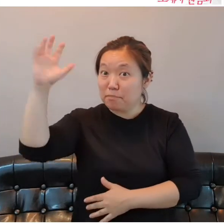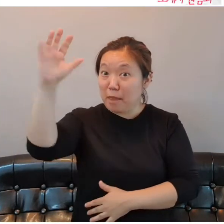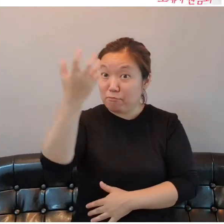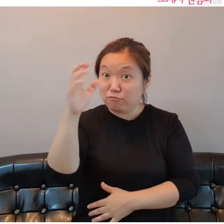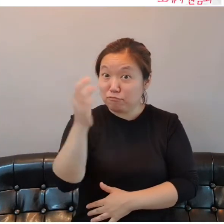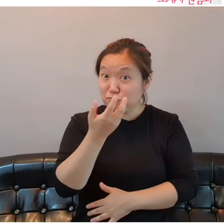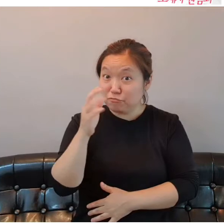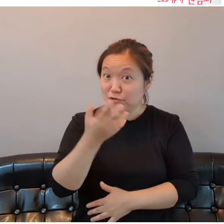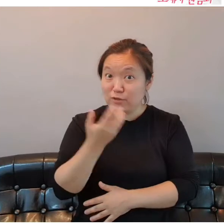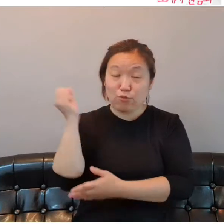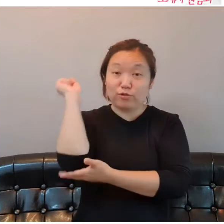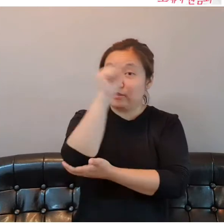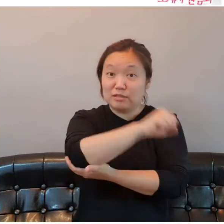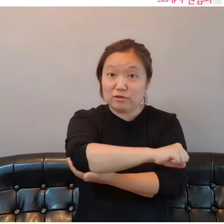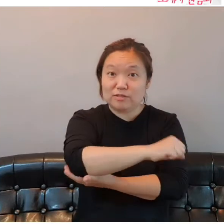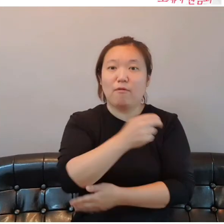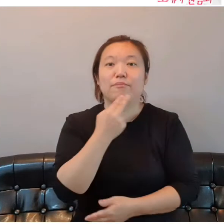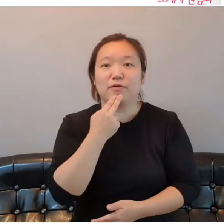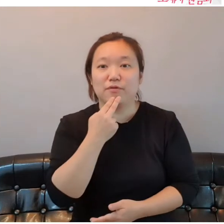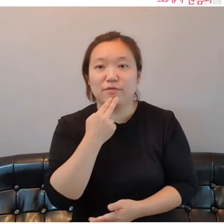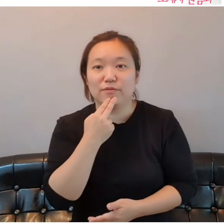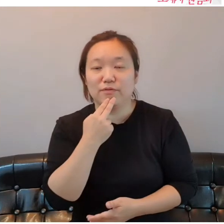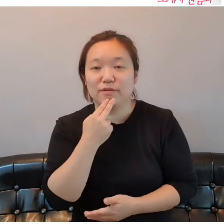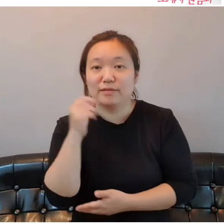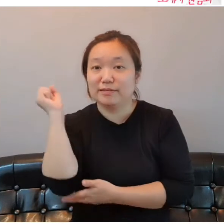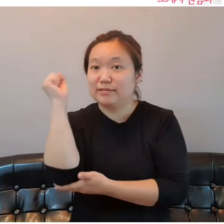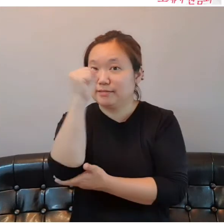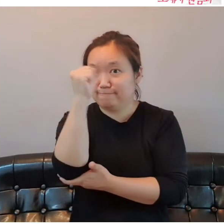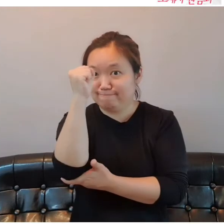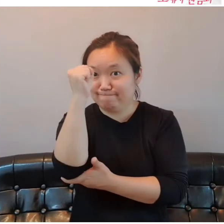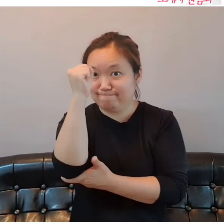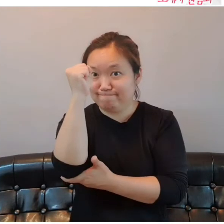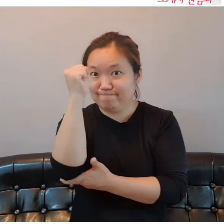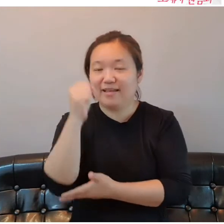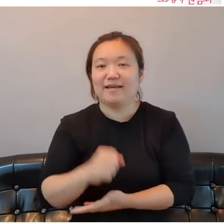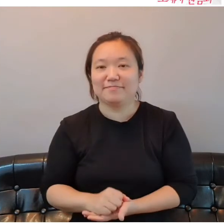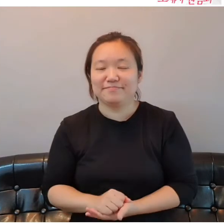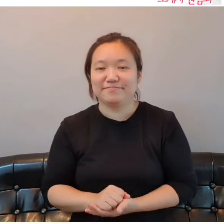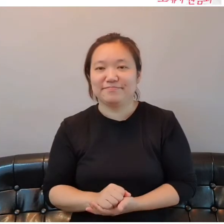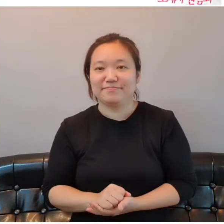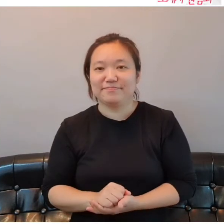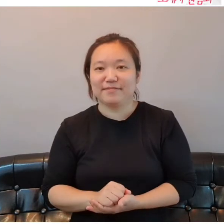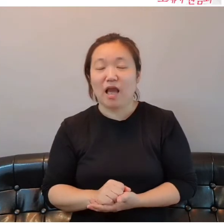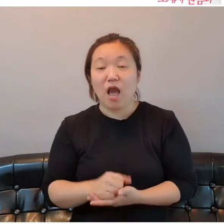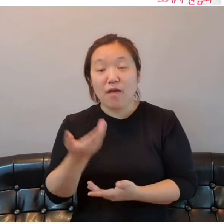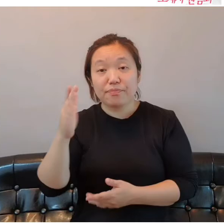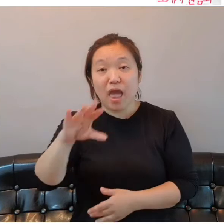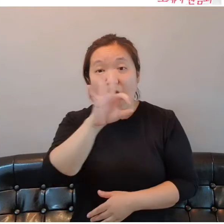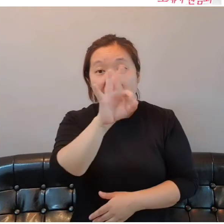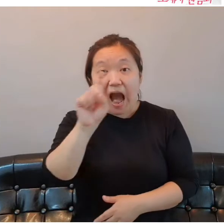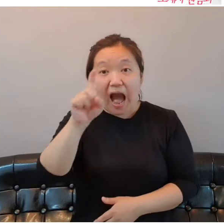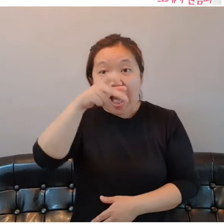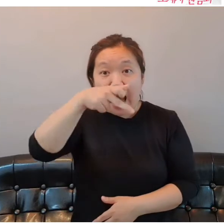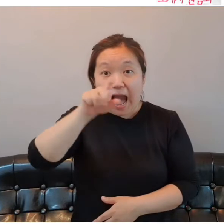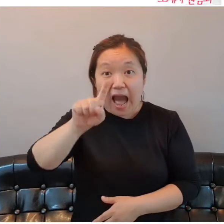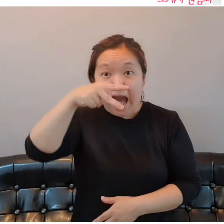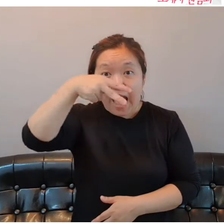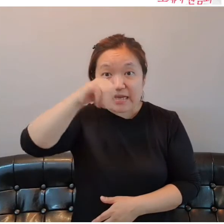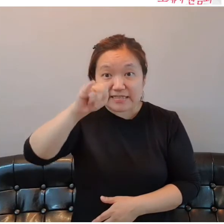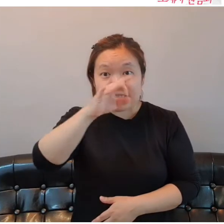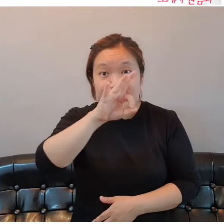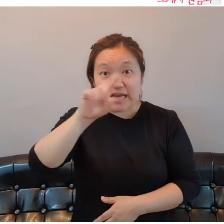보면 소나무는 좀처럼 쓰러지지가 않죠. 뿌리가 깊기 때문이에요. 그런데 아카시아 나무는 쉽게